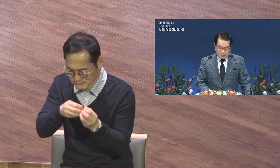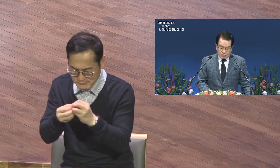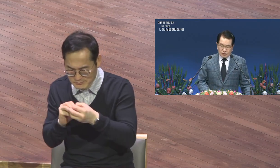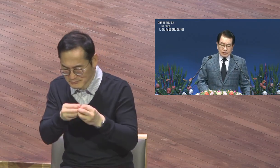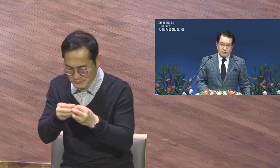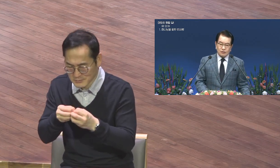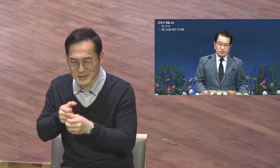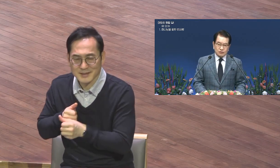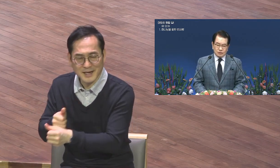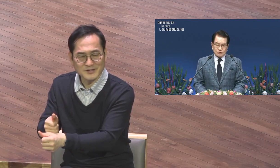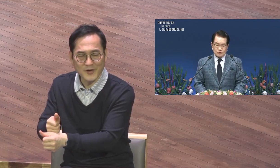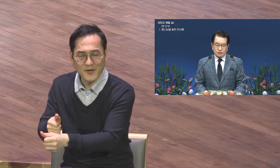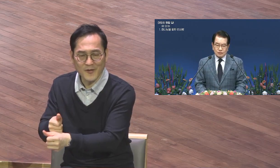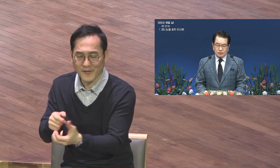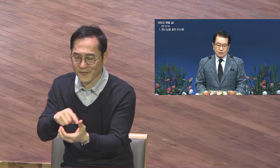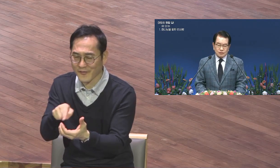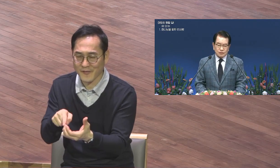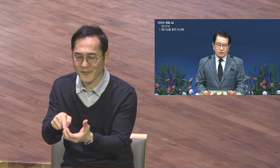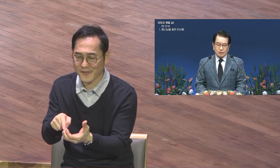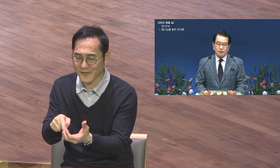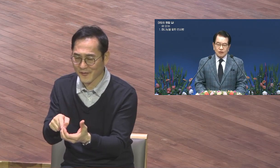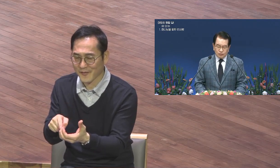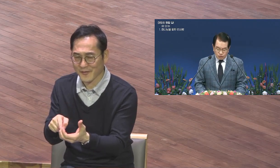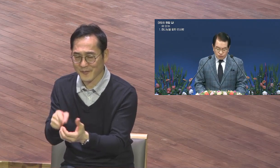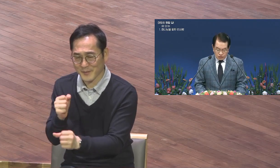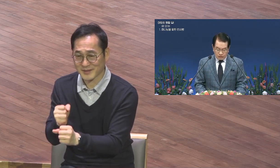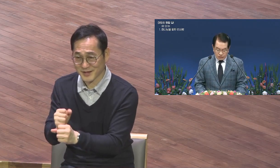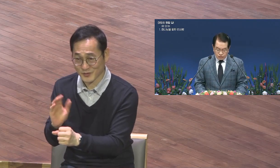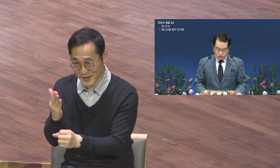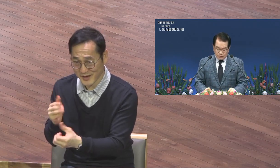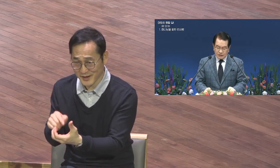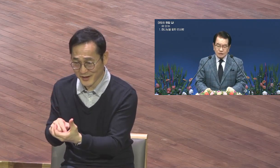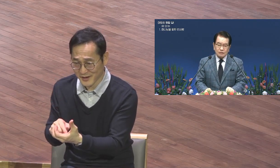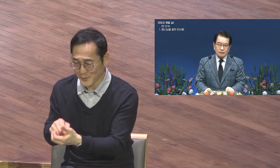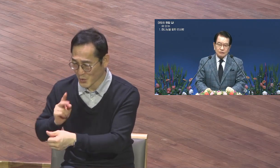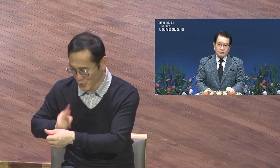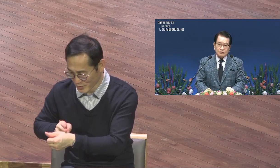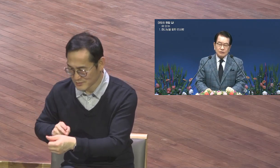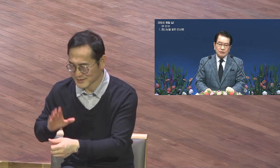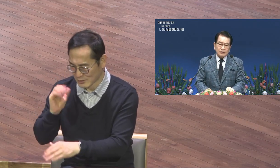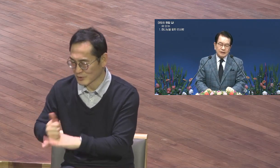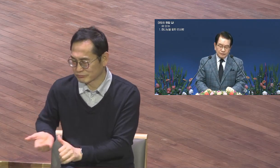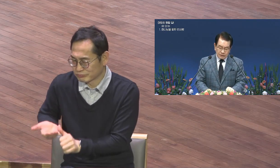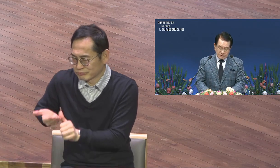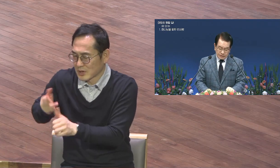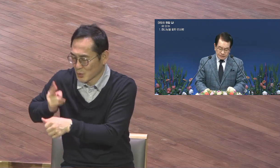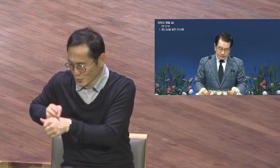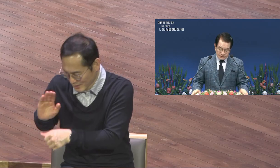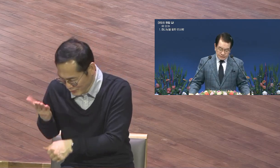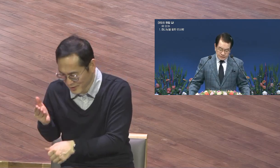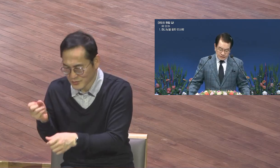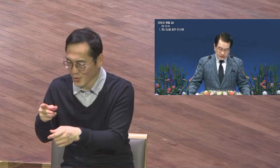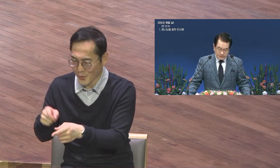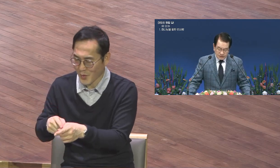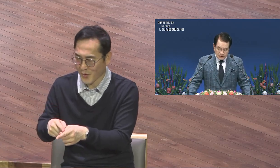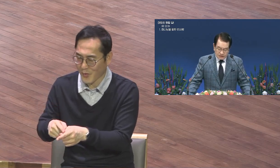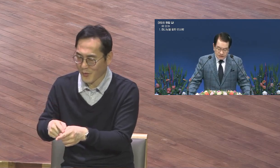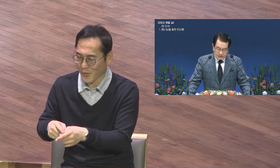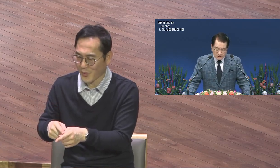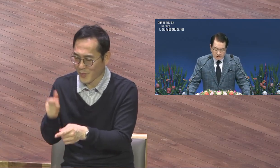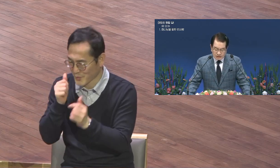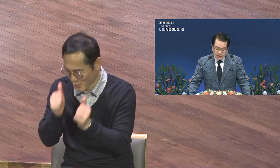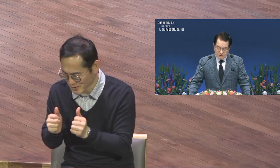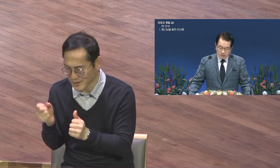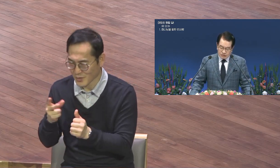부모뿐만 아니에요. 뭐 교사도 또 우리 모두 역할도 중요하죠. 렘넌트는 이